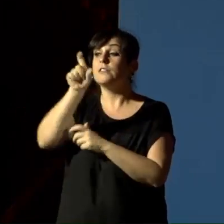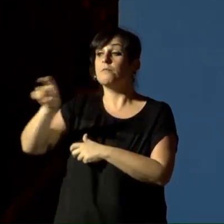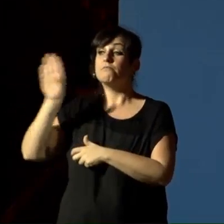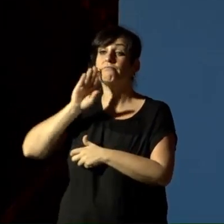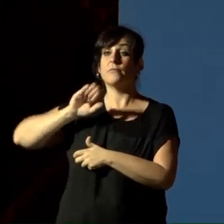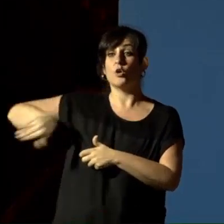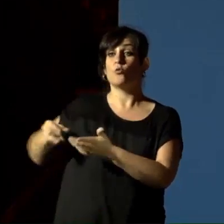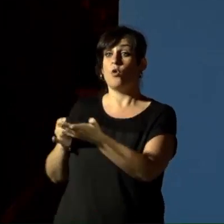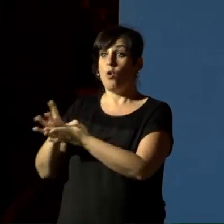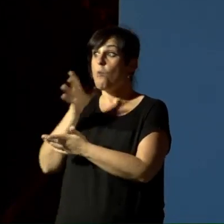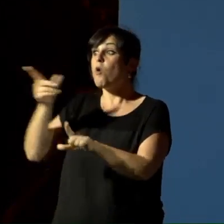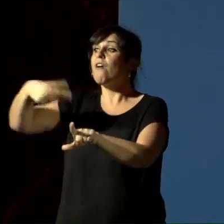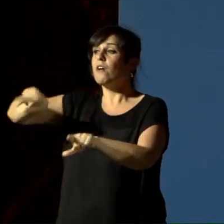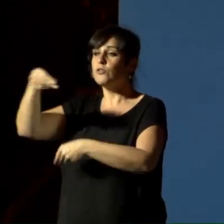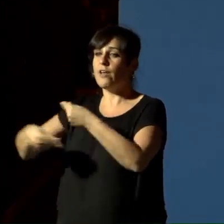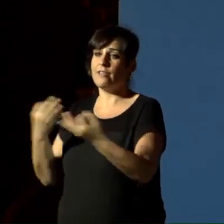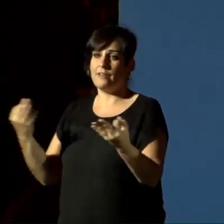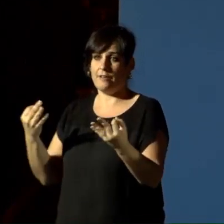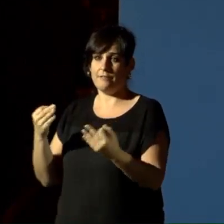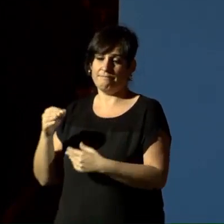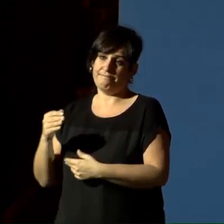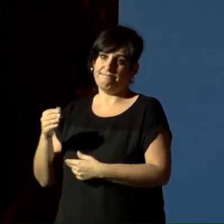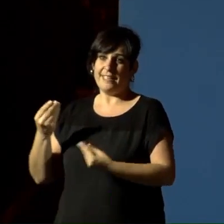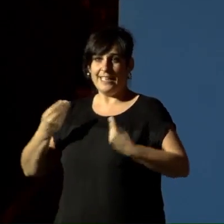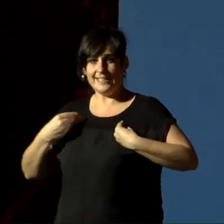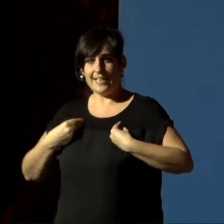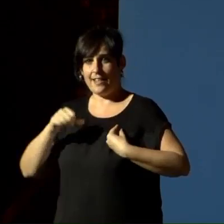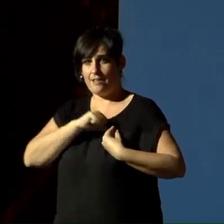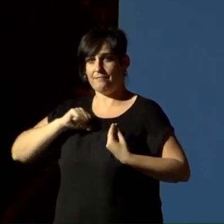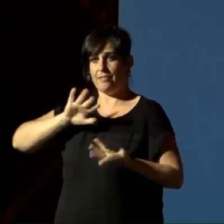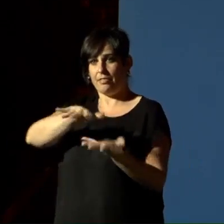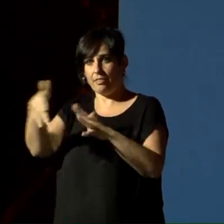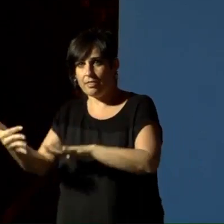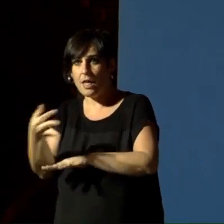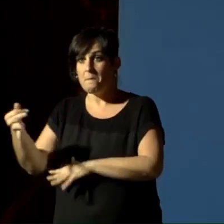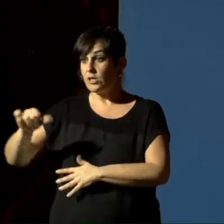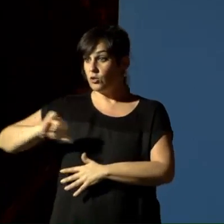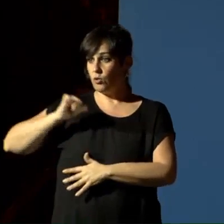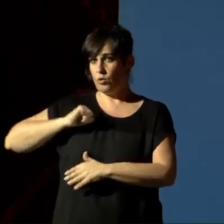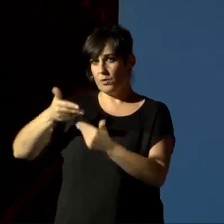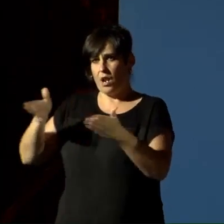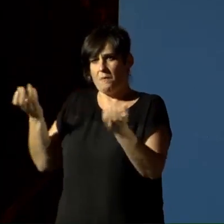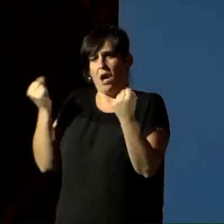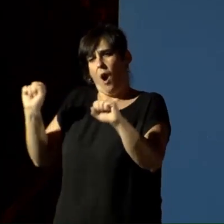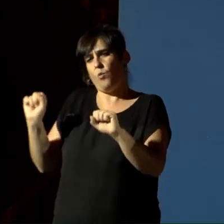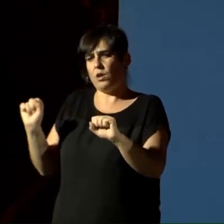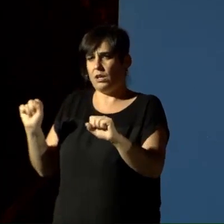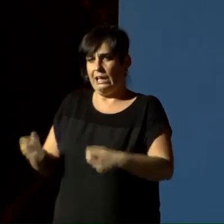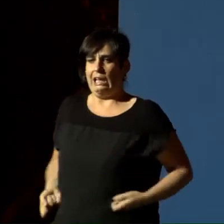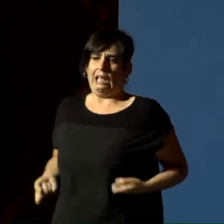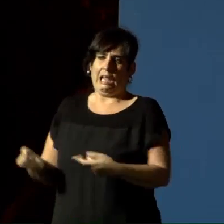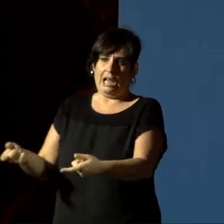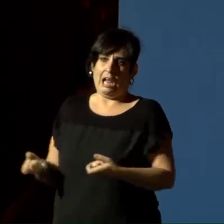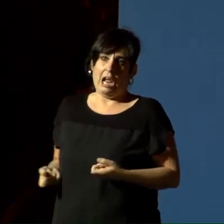sanidade, que abren hospitais que saben que teñen uns sobrecustos 4 veces maiores do que é a